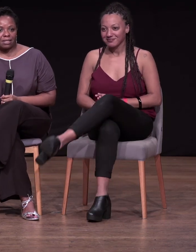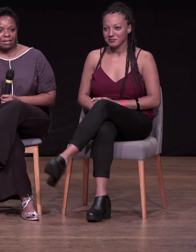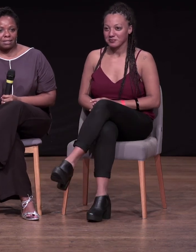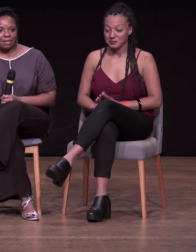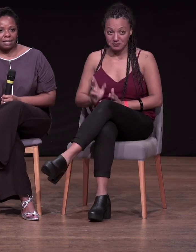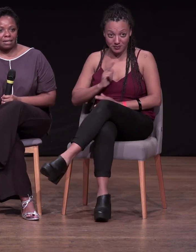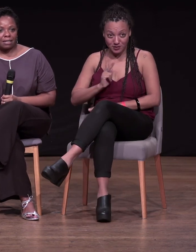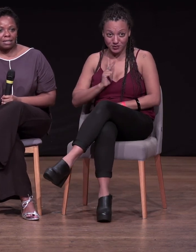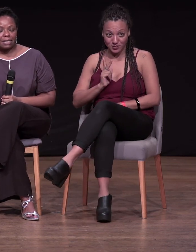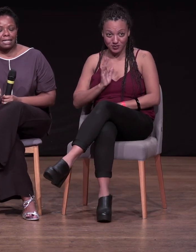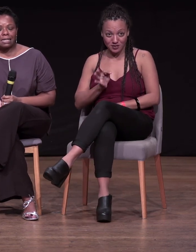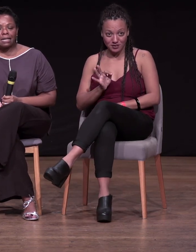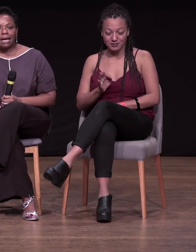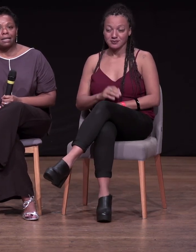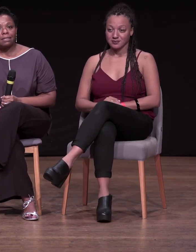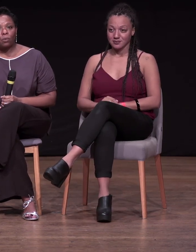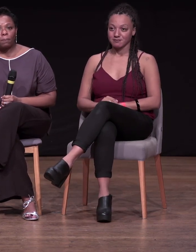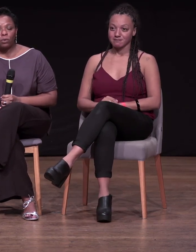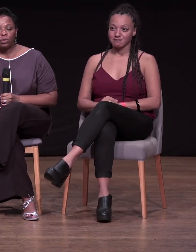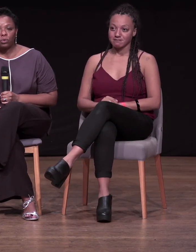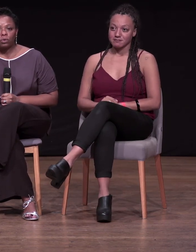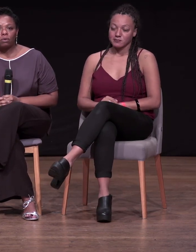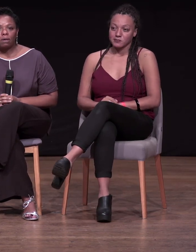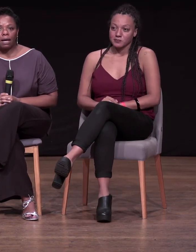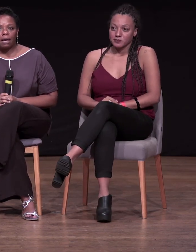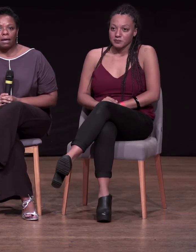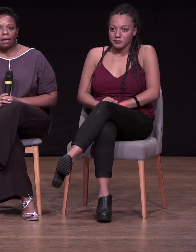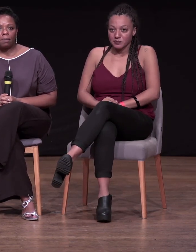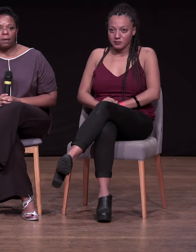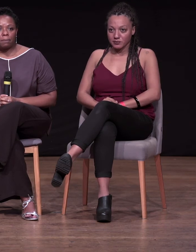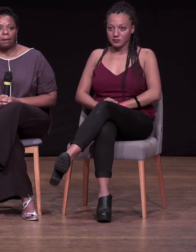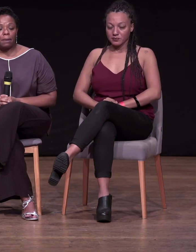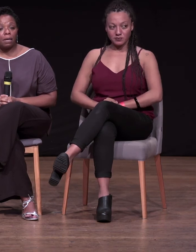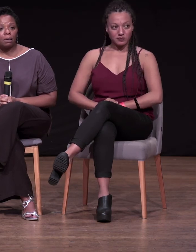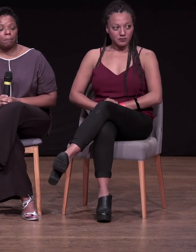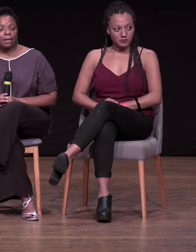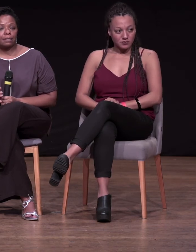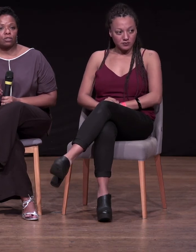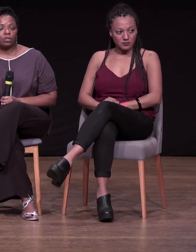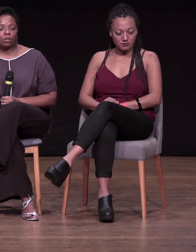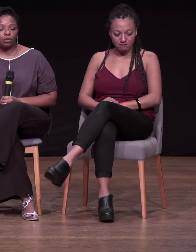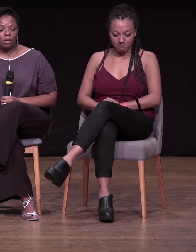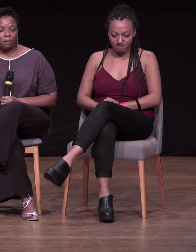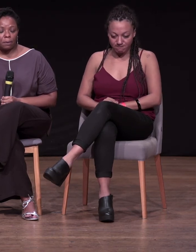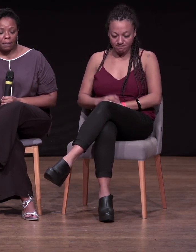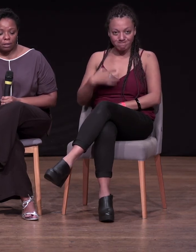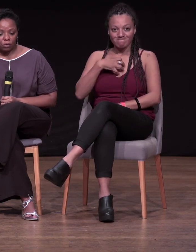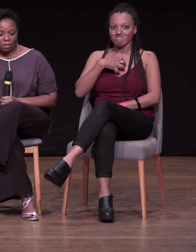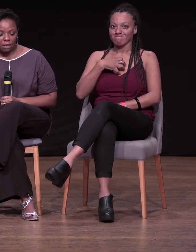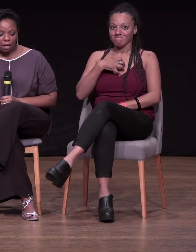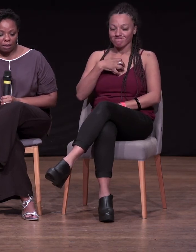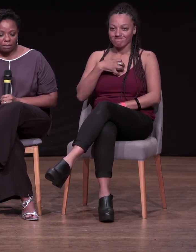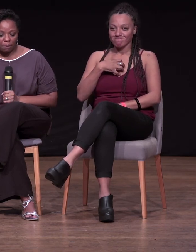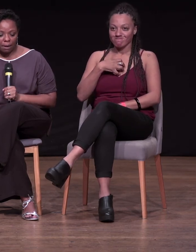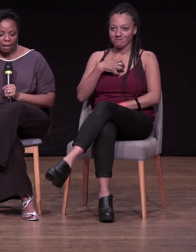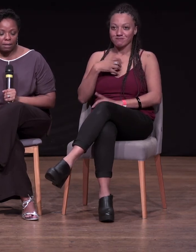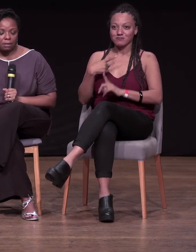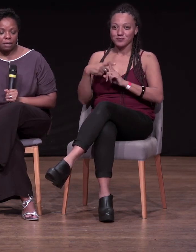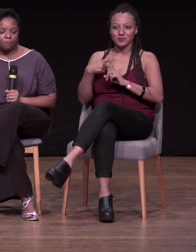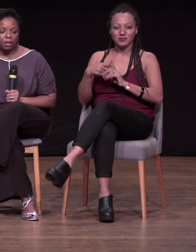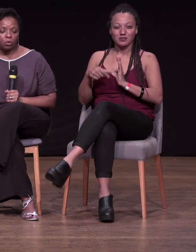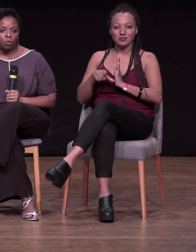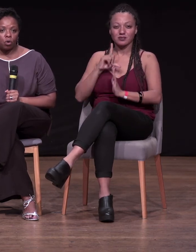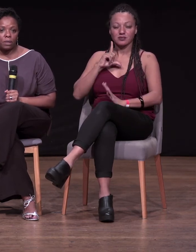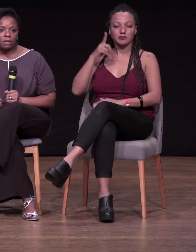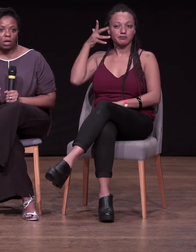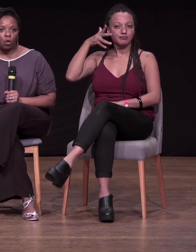Pessoalmente, você quer dizer, né? Então, é bem impactante, né? Quando eu estava preparando essa